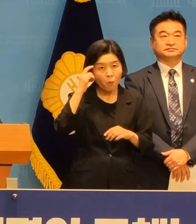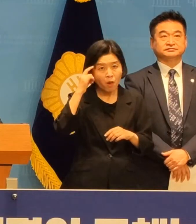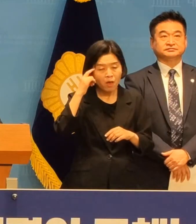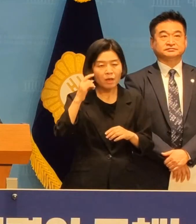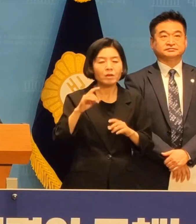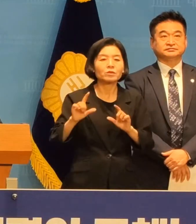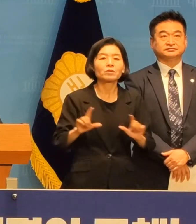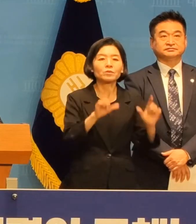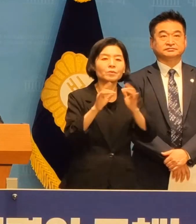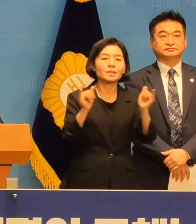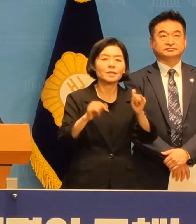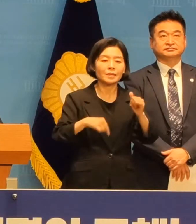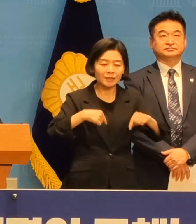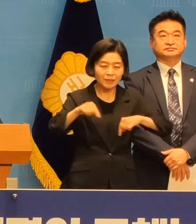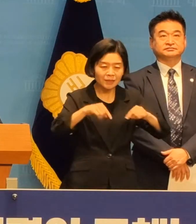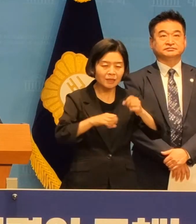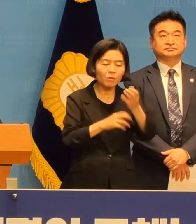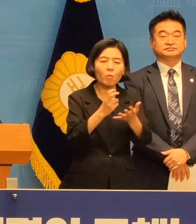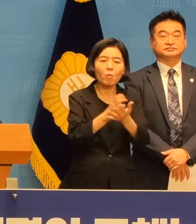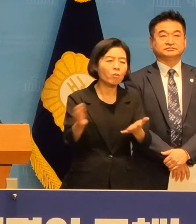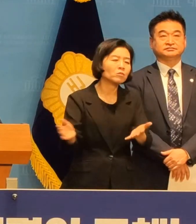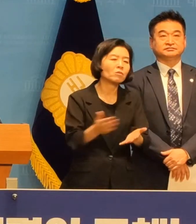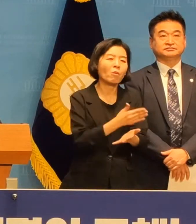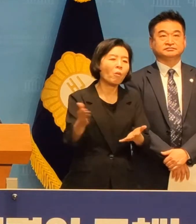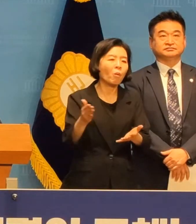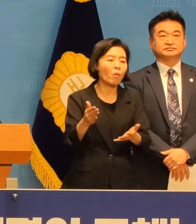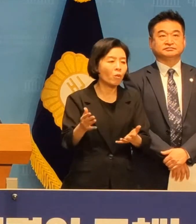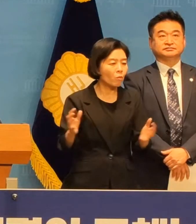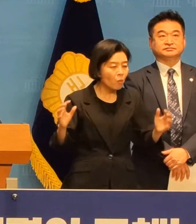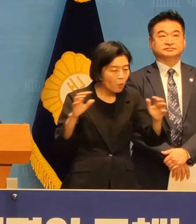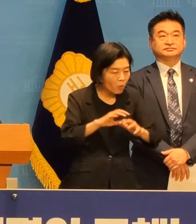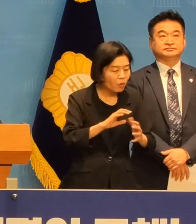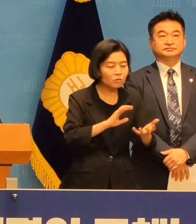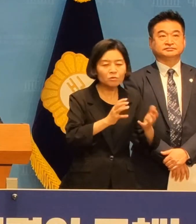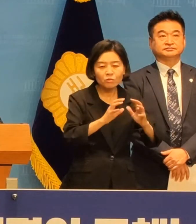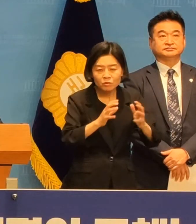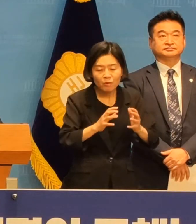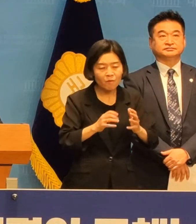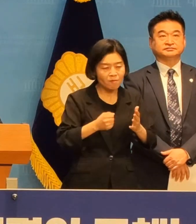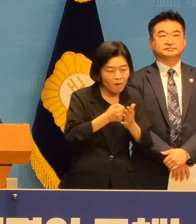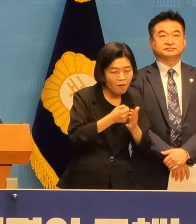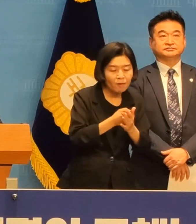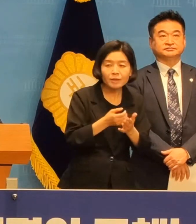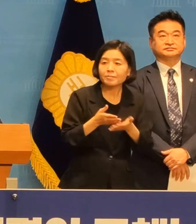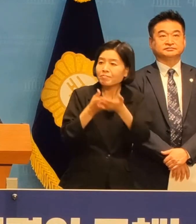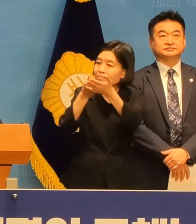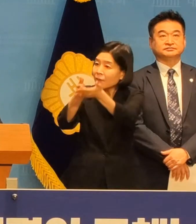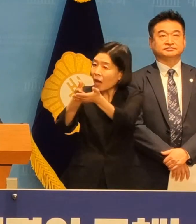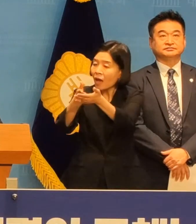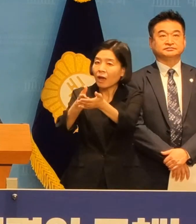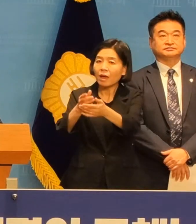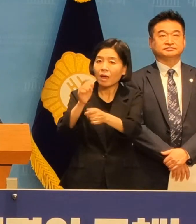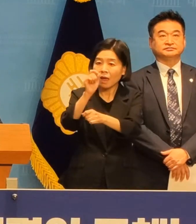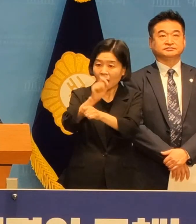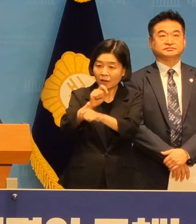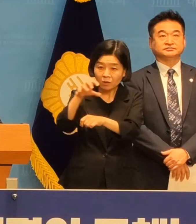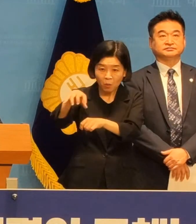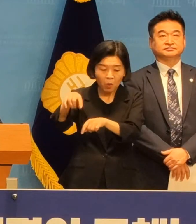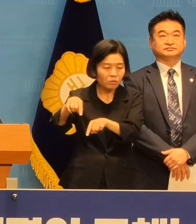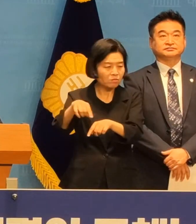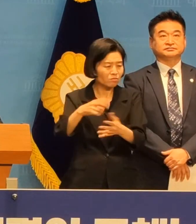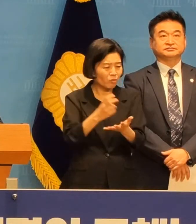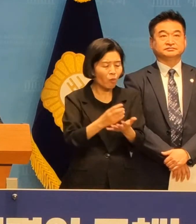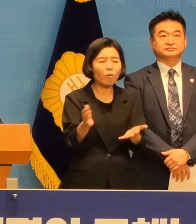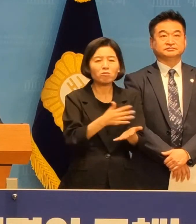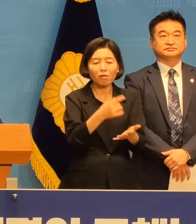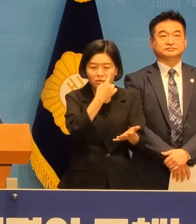없어서 저희들이 주민들이 모여서 의논하고 심의하고 결의한 것을 요구할 때 행정에서는 법이 없다, 근거가